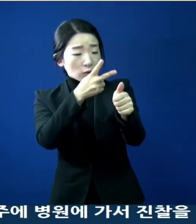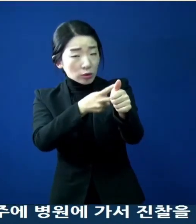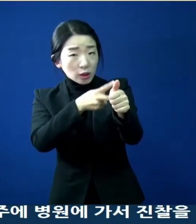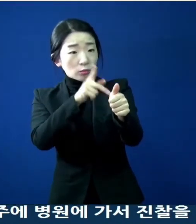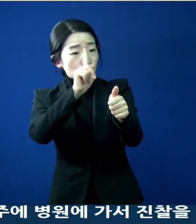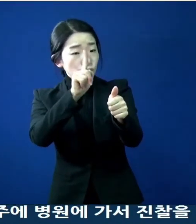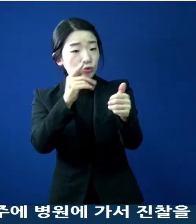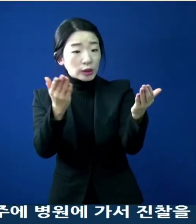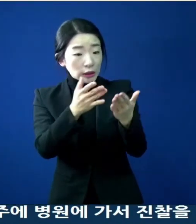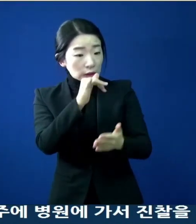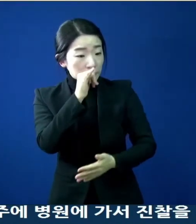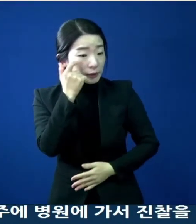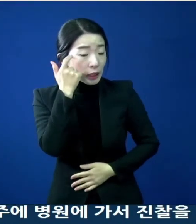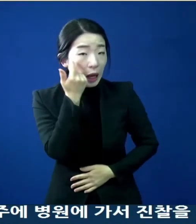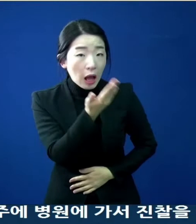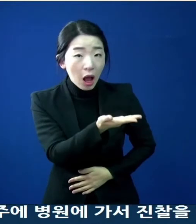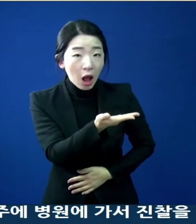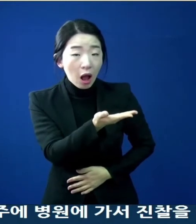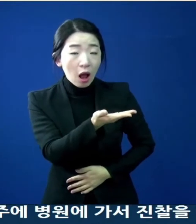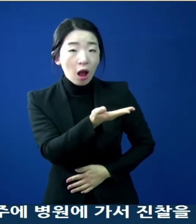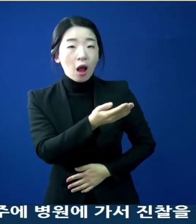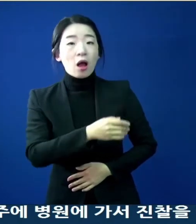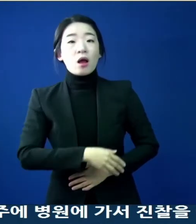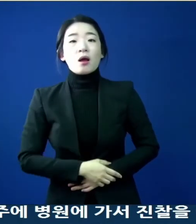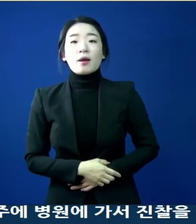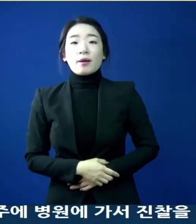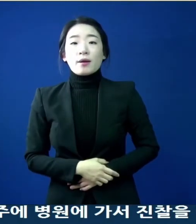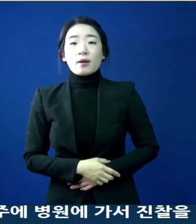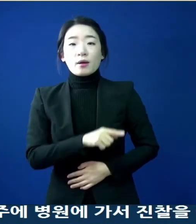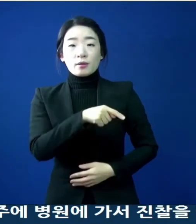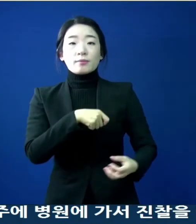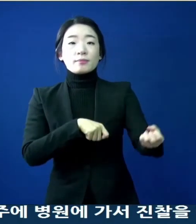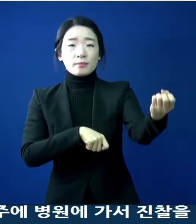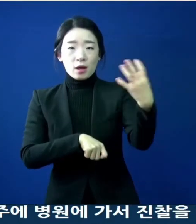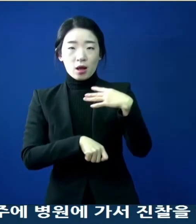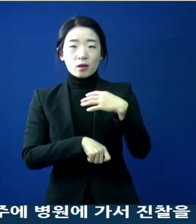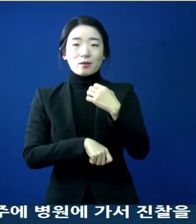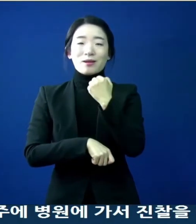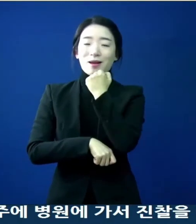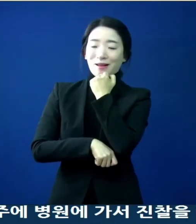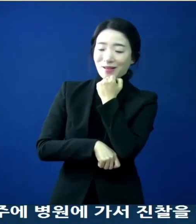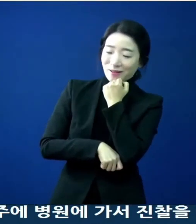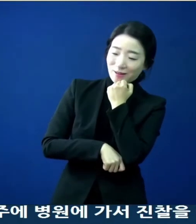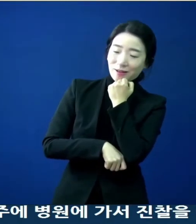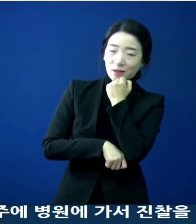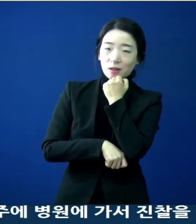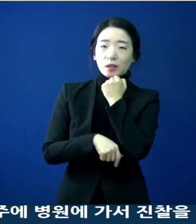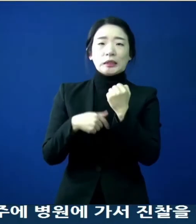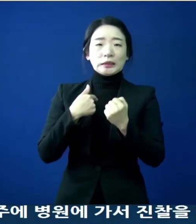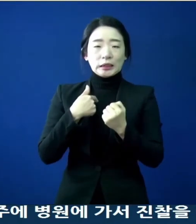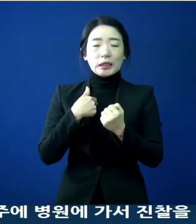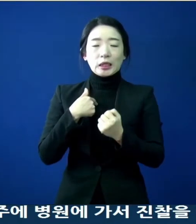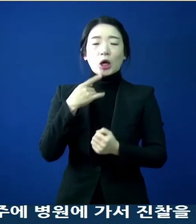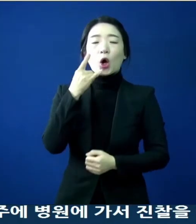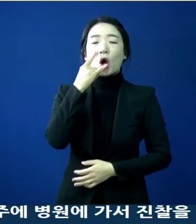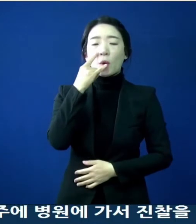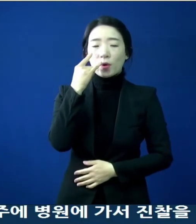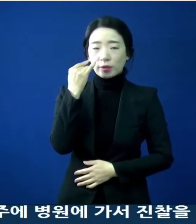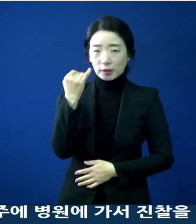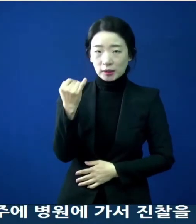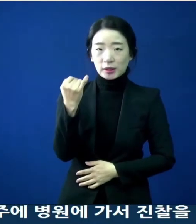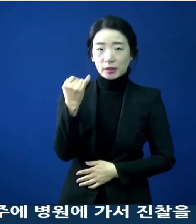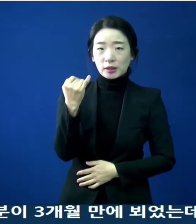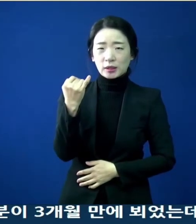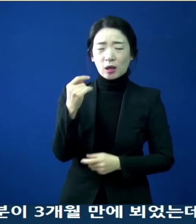일이 있으셨어요? 그랬더니 이렇게 웃으시면서 목사님, 저희 어머니가